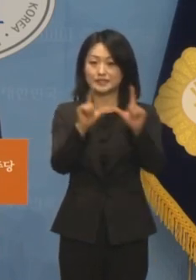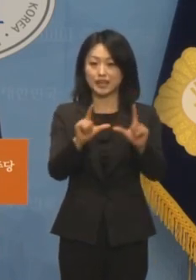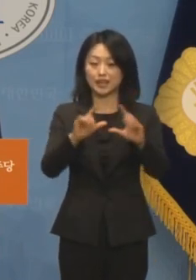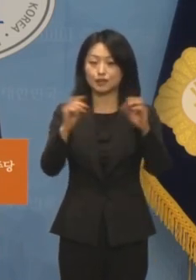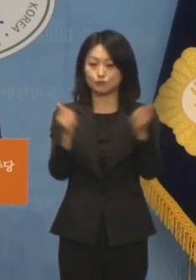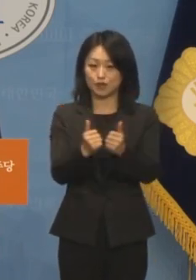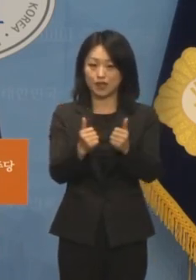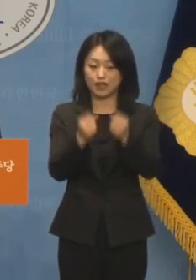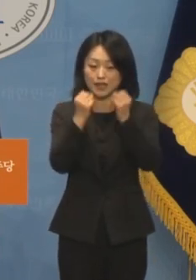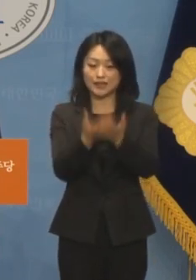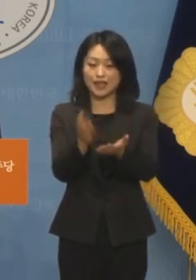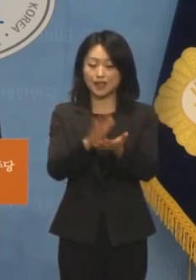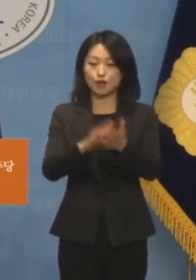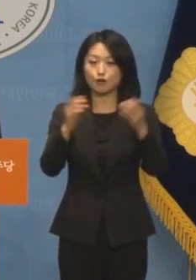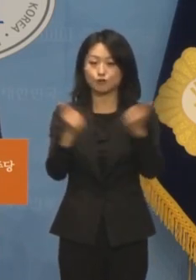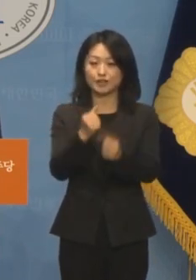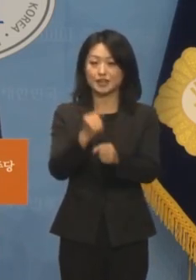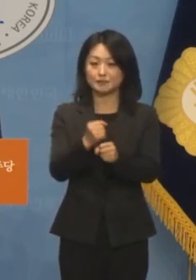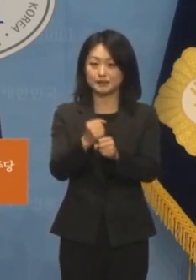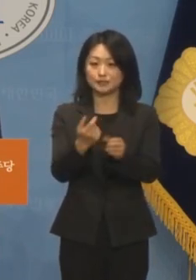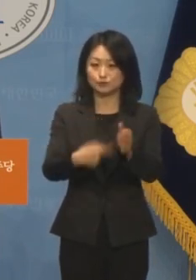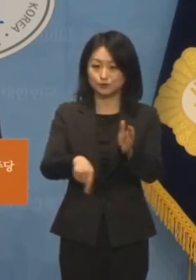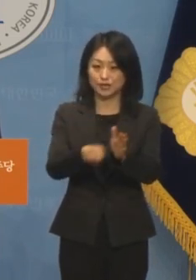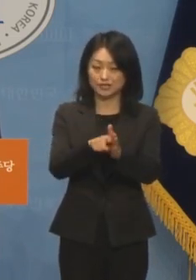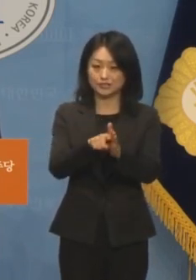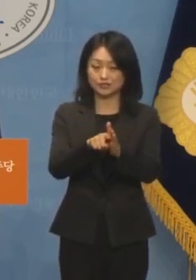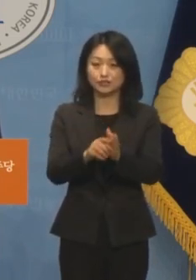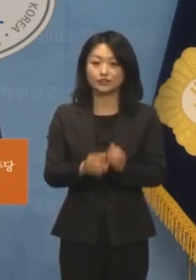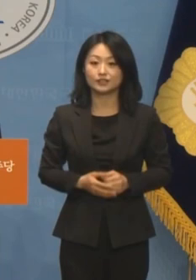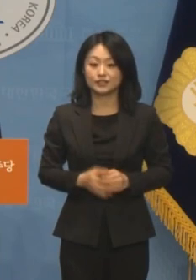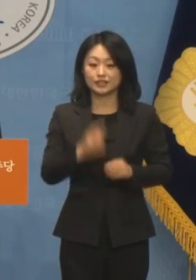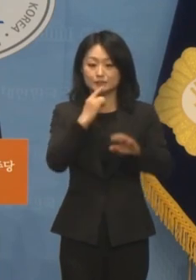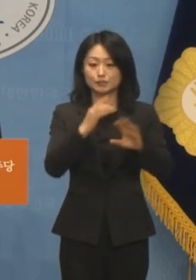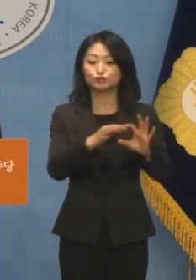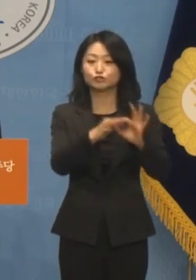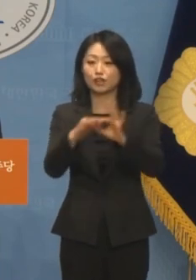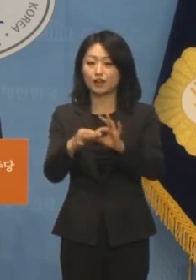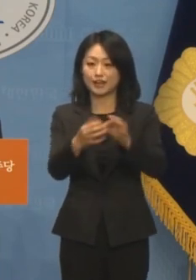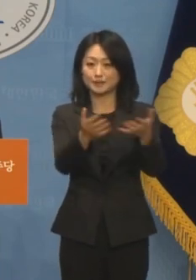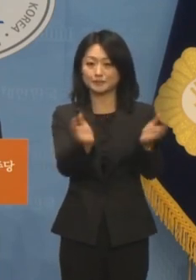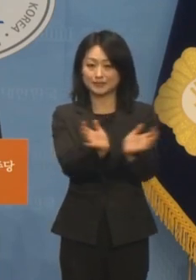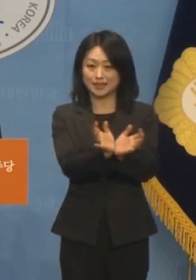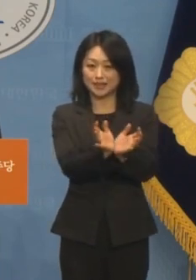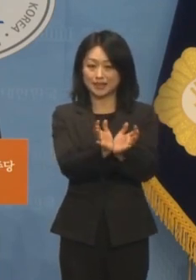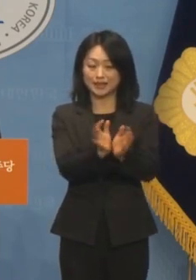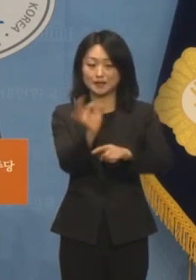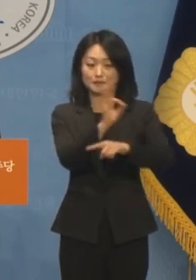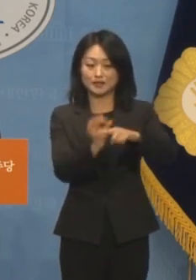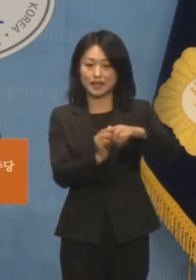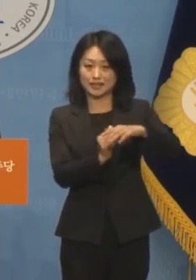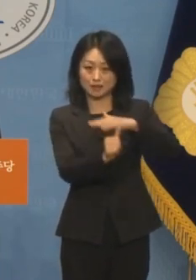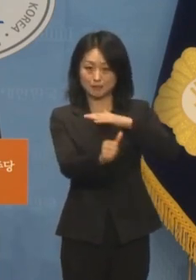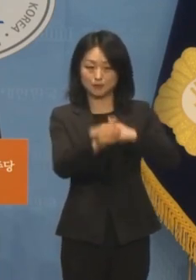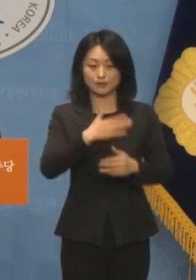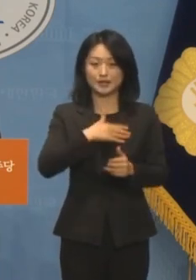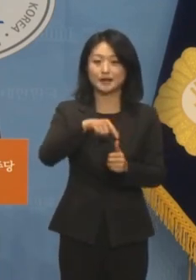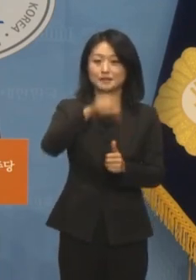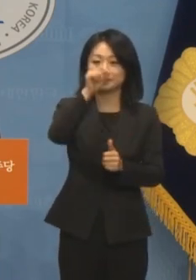개혁국회를 만들기 위해 결성된 범진보정치연합체 더불어민주연합의 비례후보로